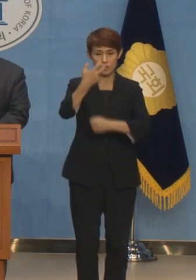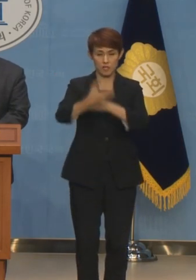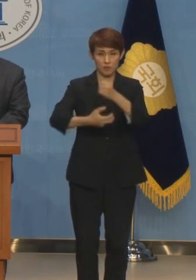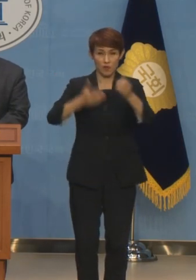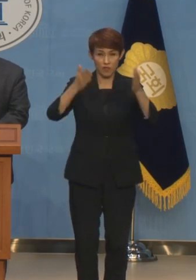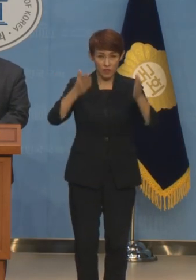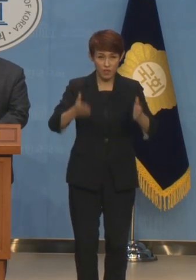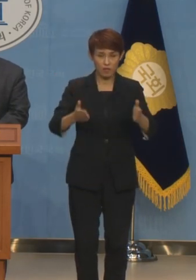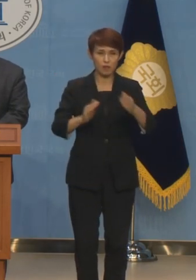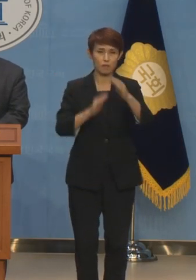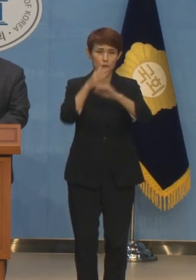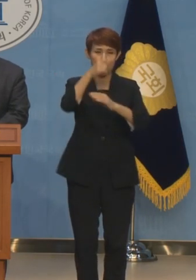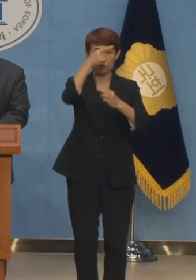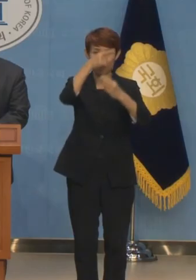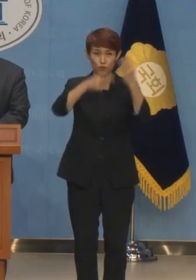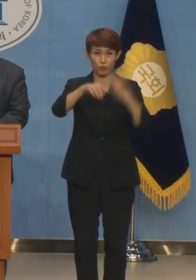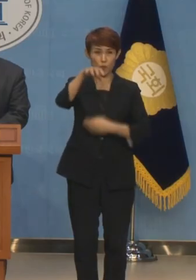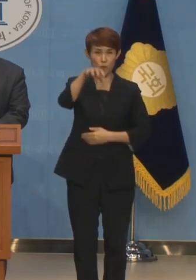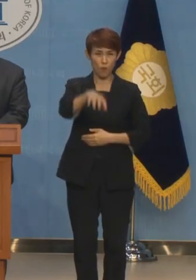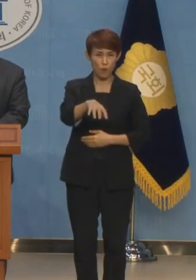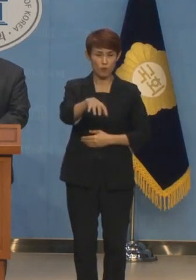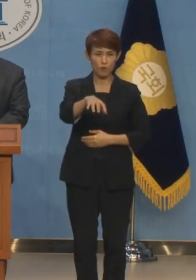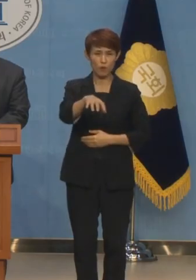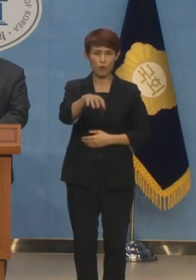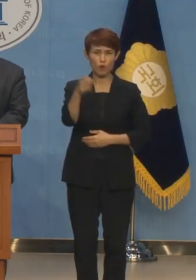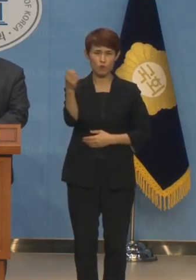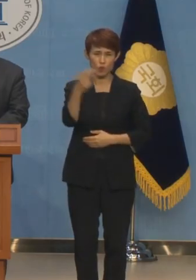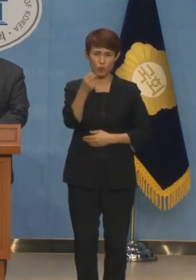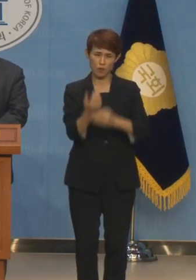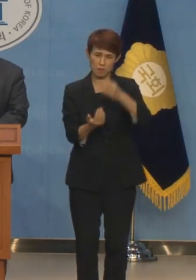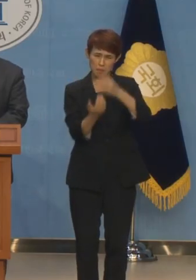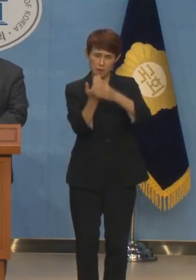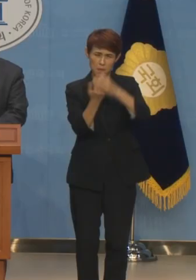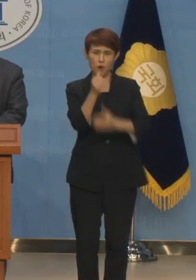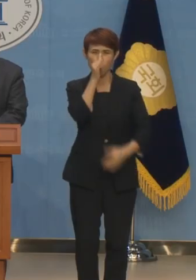파주시를 비롯한 접경 지역에서 반복되어 온 일입니다.